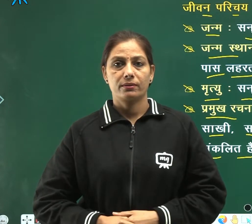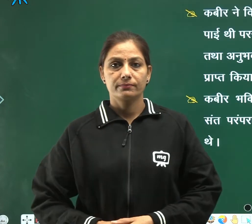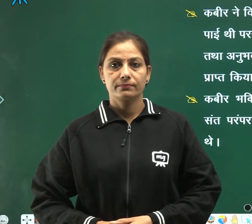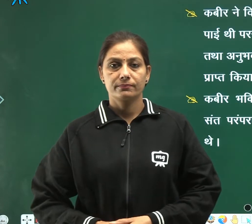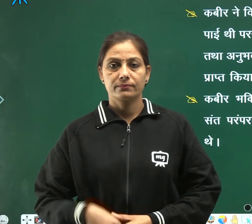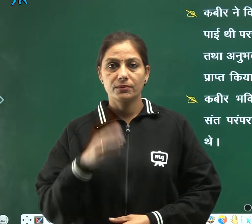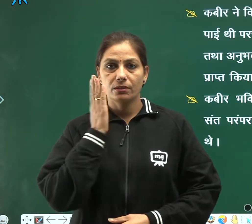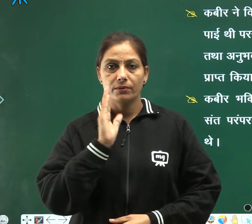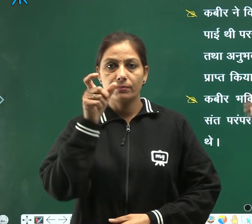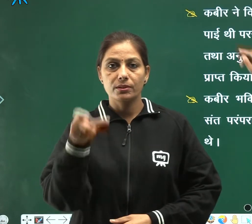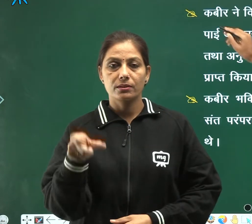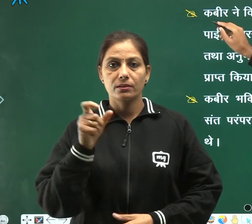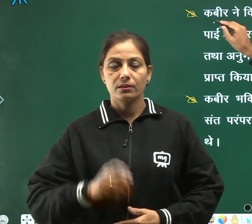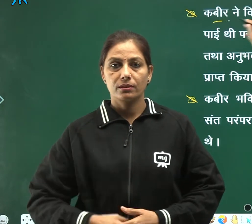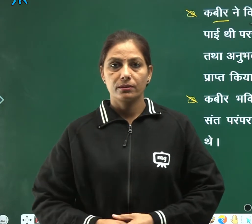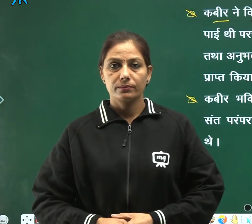कबीर ने